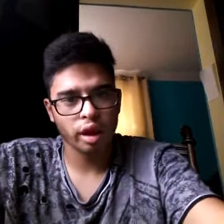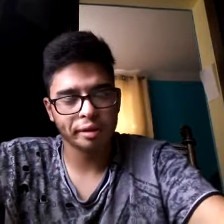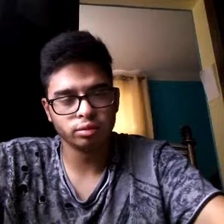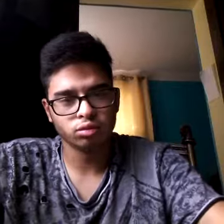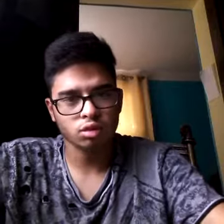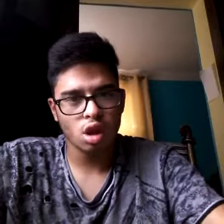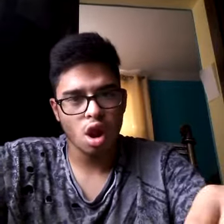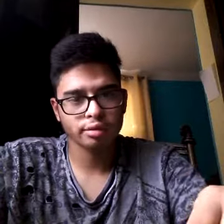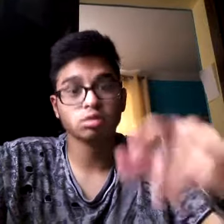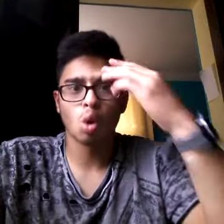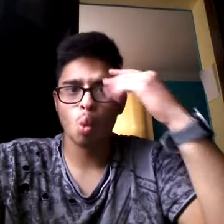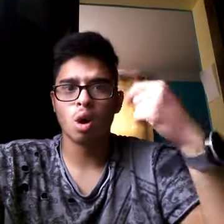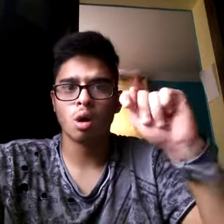Los edificios se desplomaban